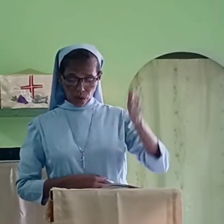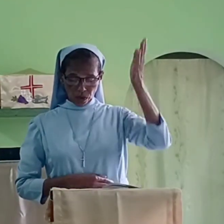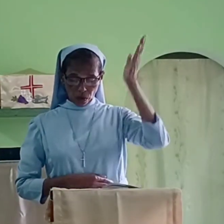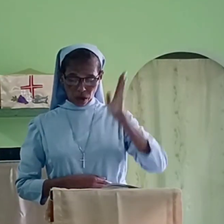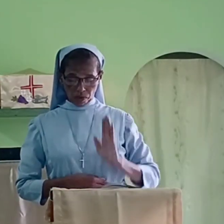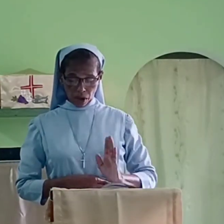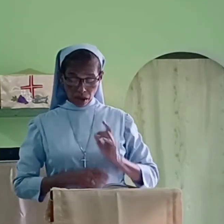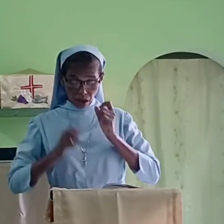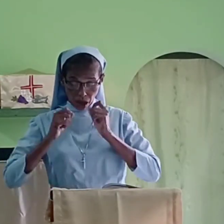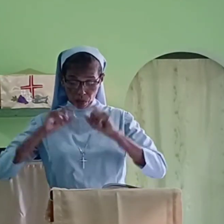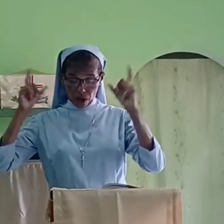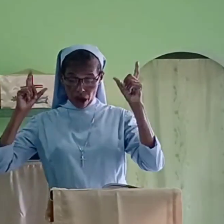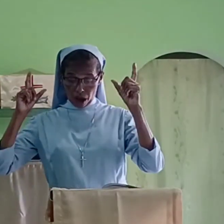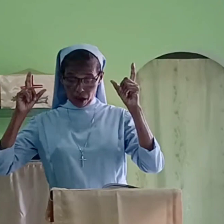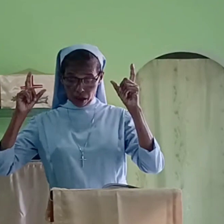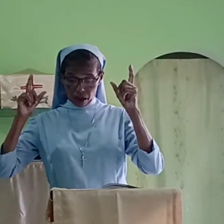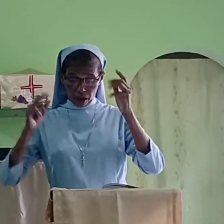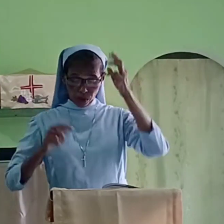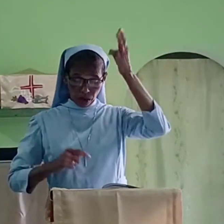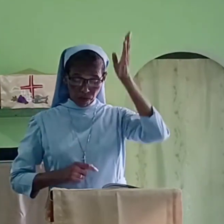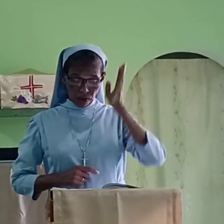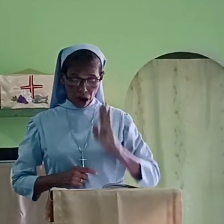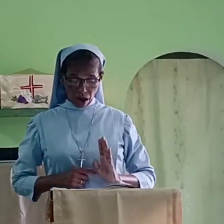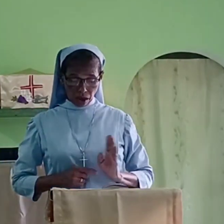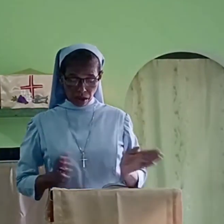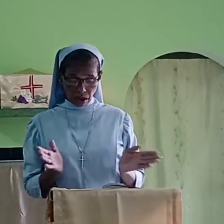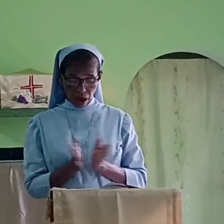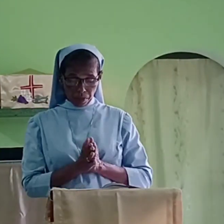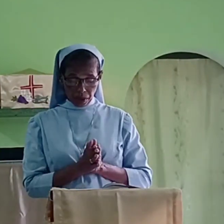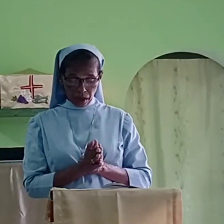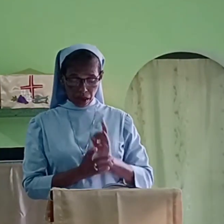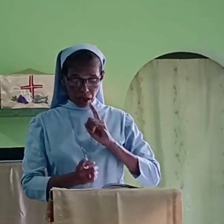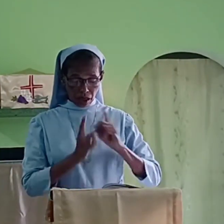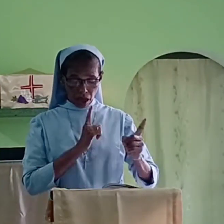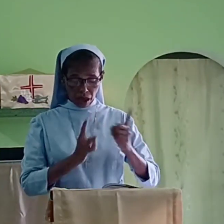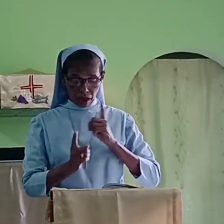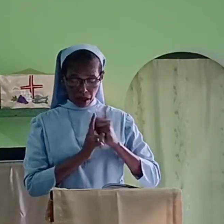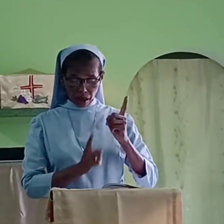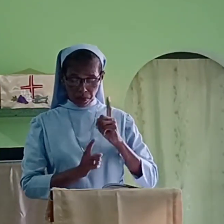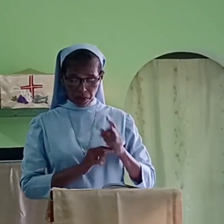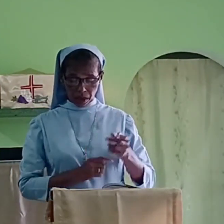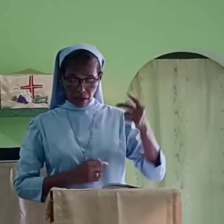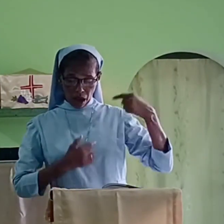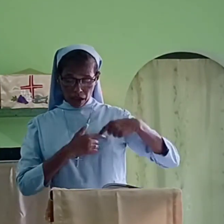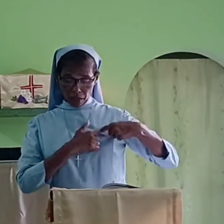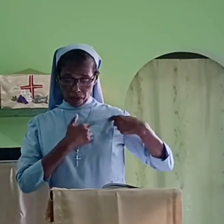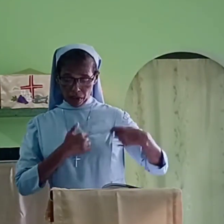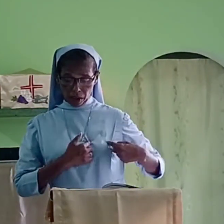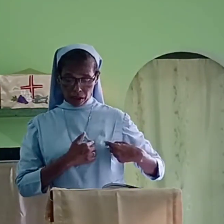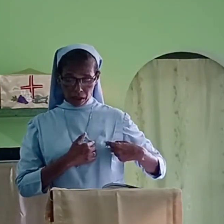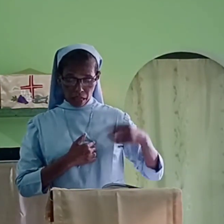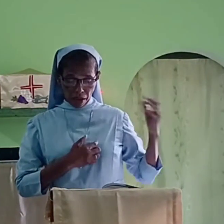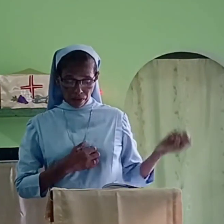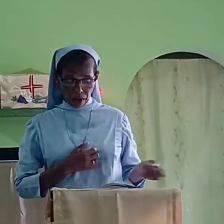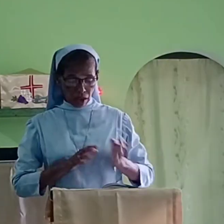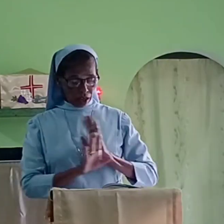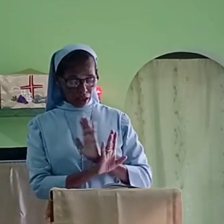ඔවුන්ට දුන්සේක. එවිට ඔවුන්ගේ ඇස් ඇරී ඔවුහු උන්වහන්සේ කවරෙක්දැයි හැඳින ගත්හ. එකල